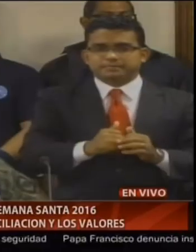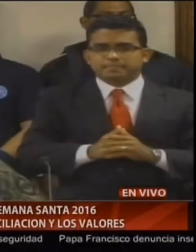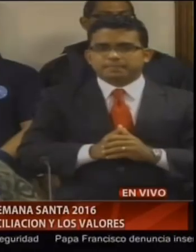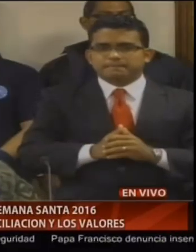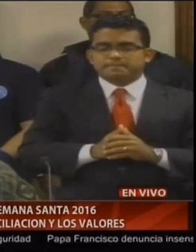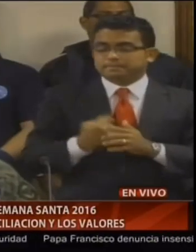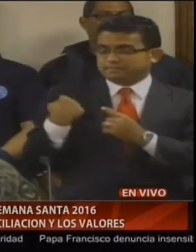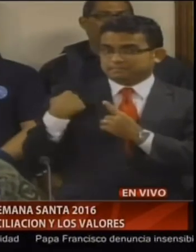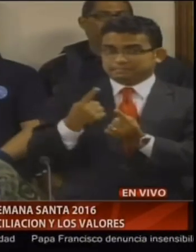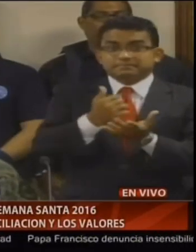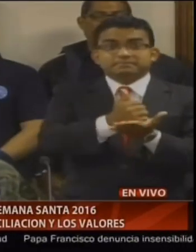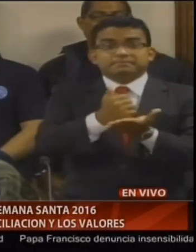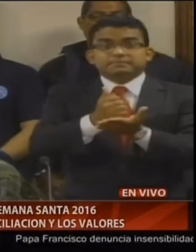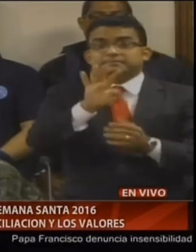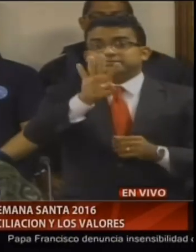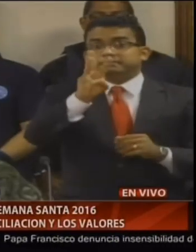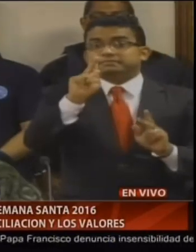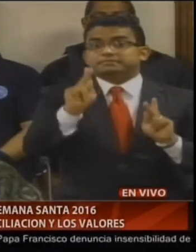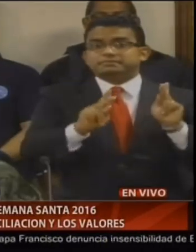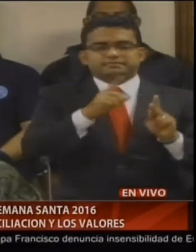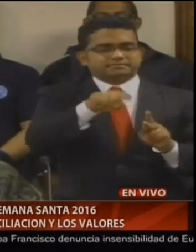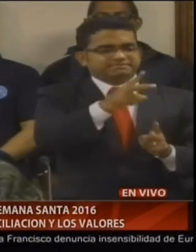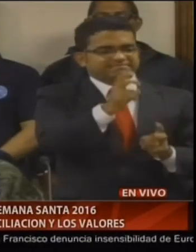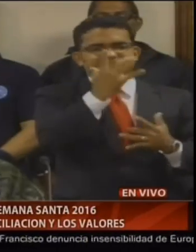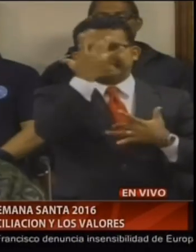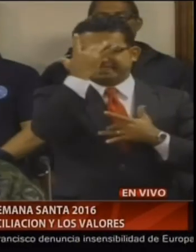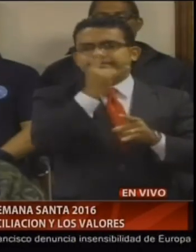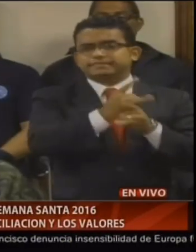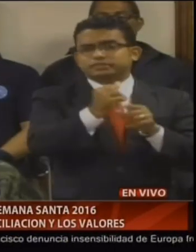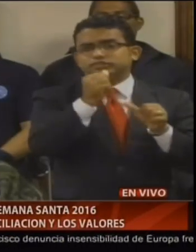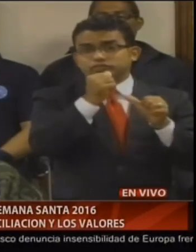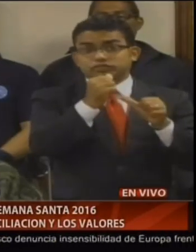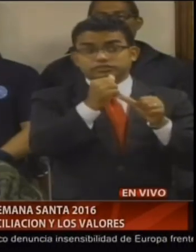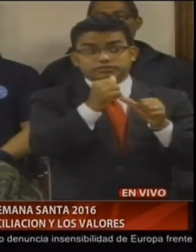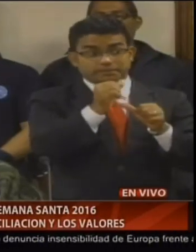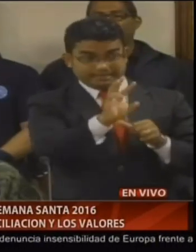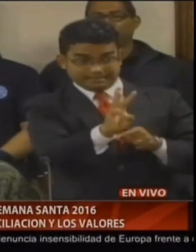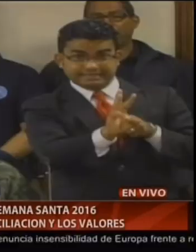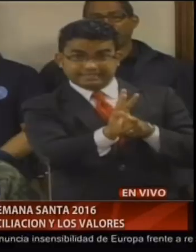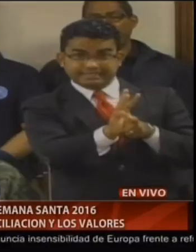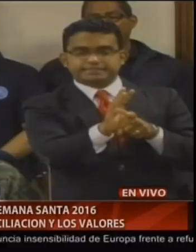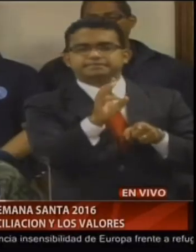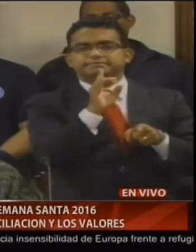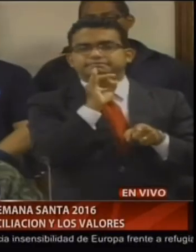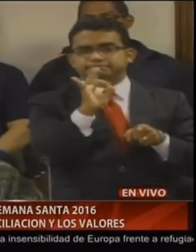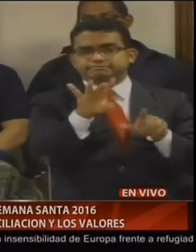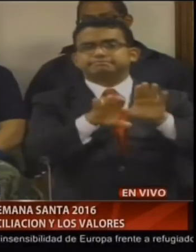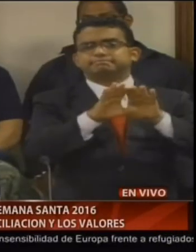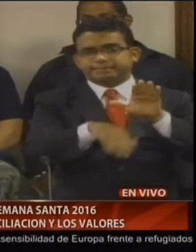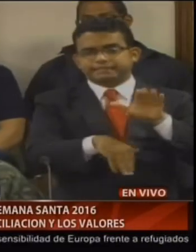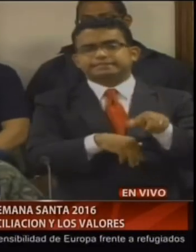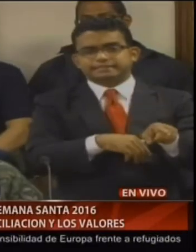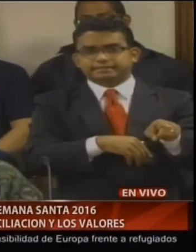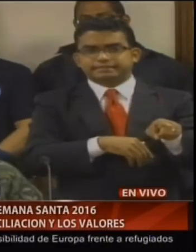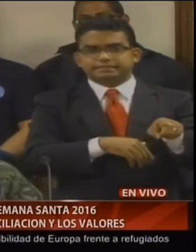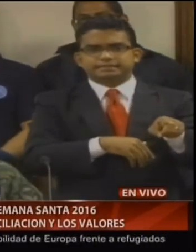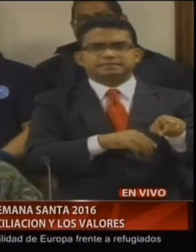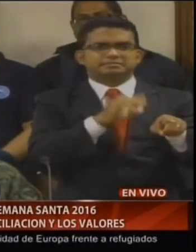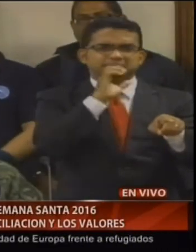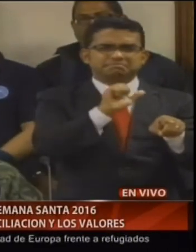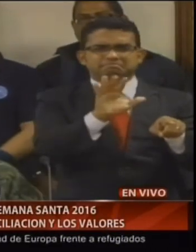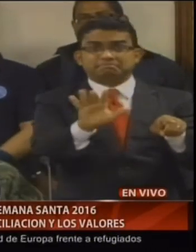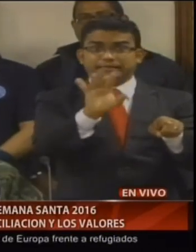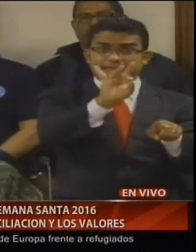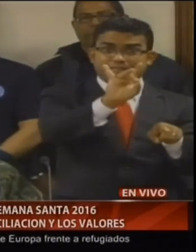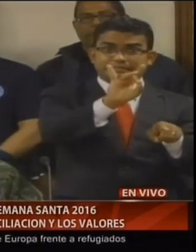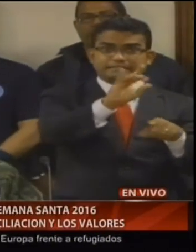Se atendieron 46 personas intoxicadas por alcohol, de las cuales 6 resultaron ser menores de edades, comprendida entre los